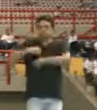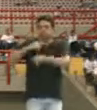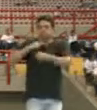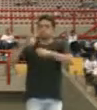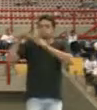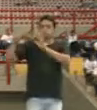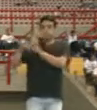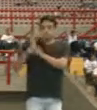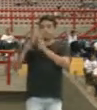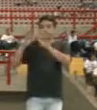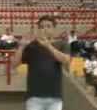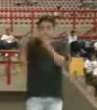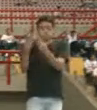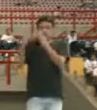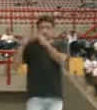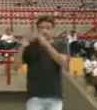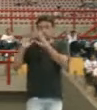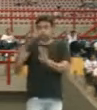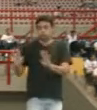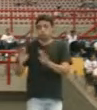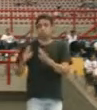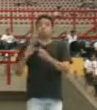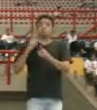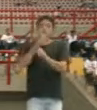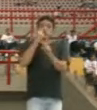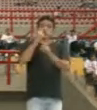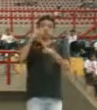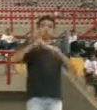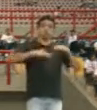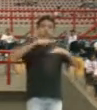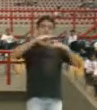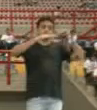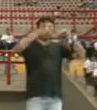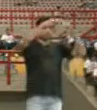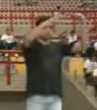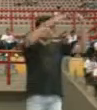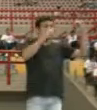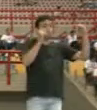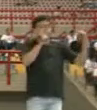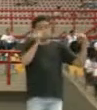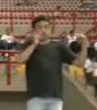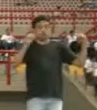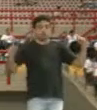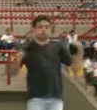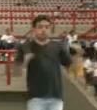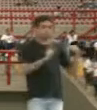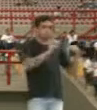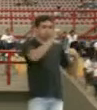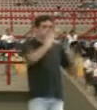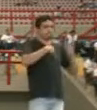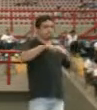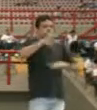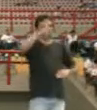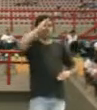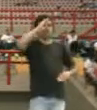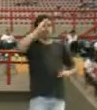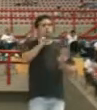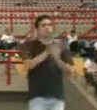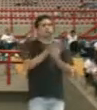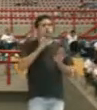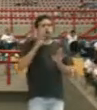lar. A sociedade evoluiu e muitas mulheres passaram a se indignar com